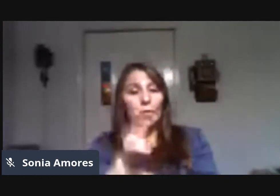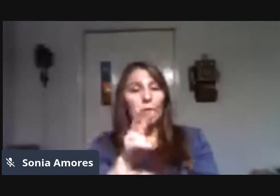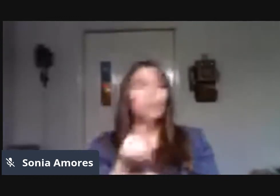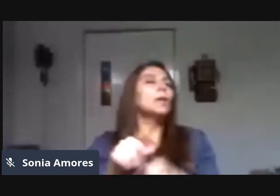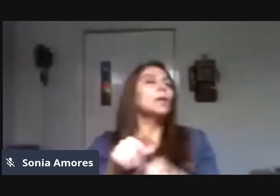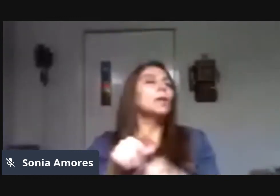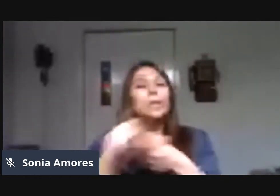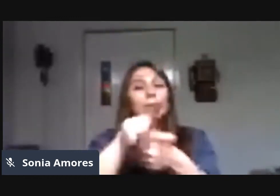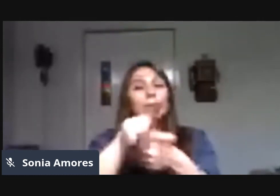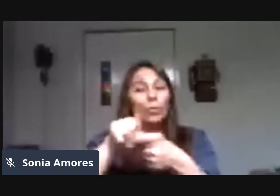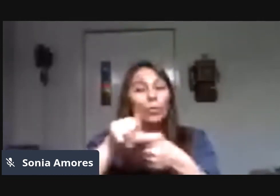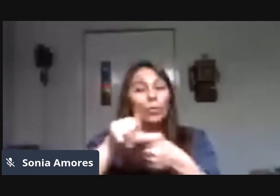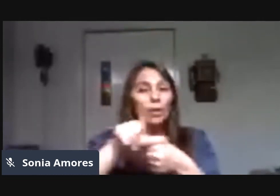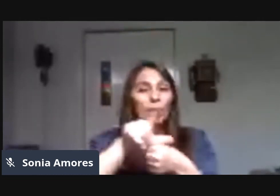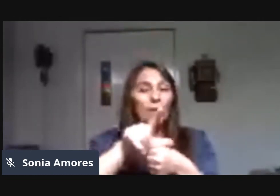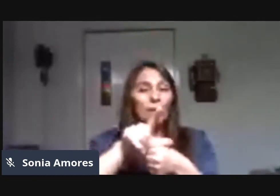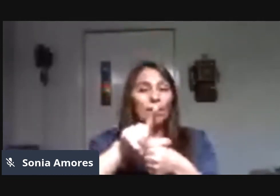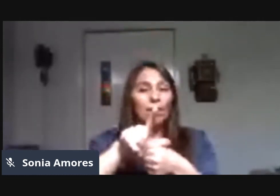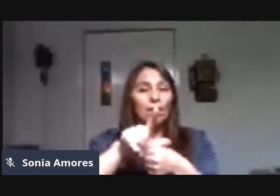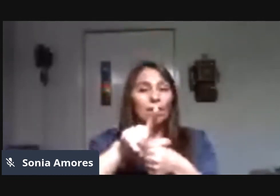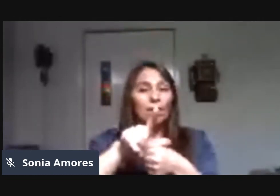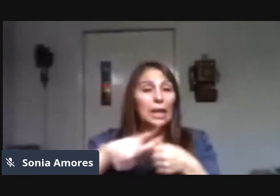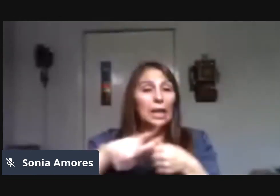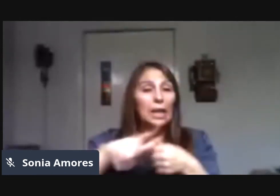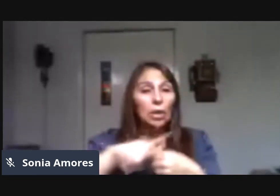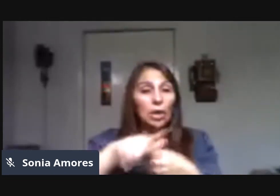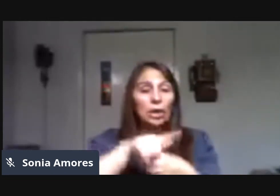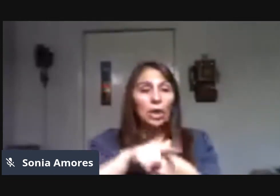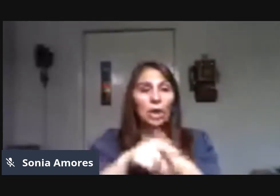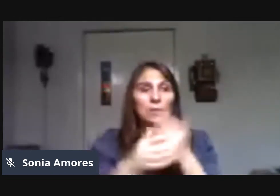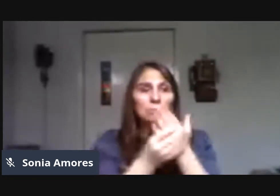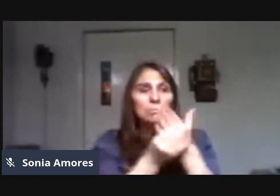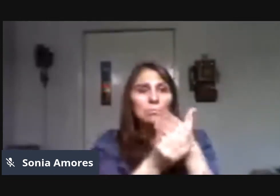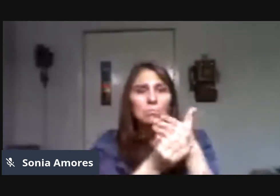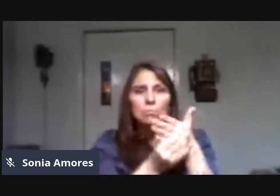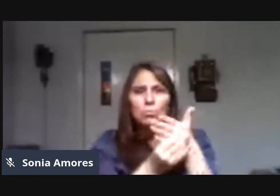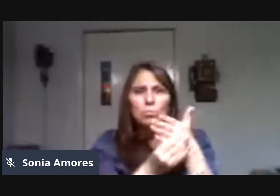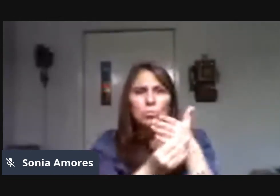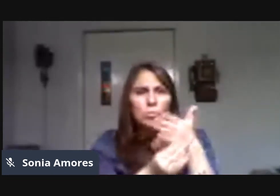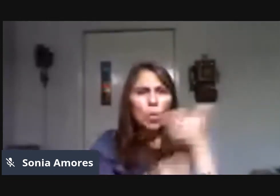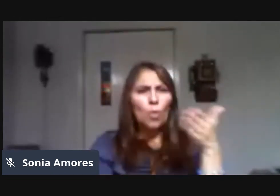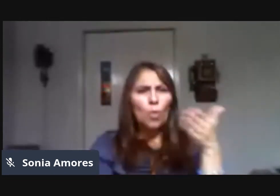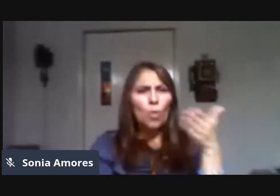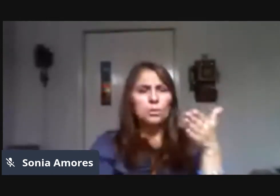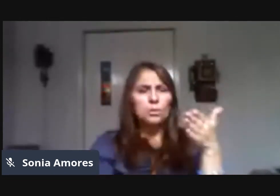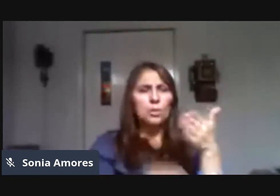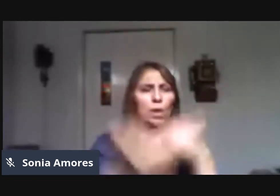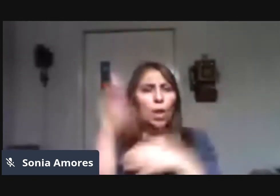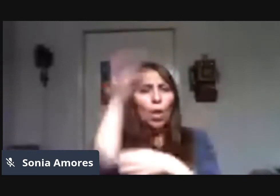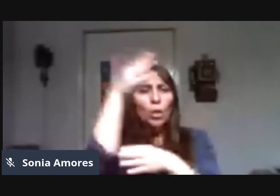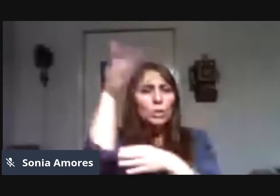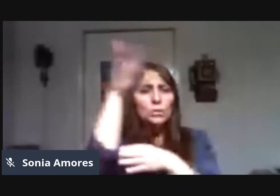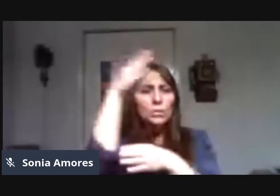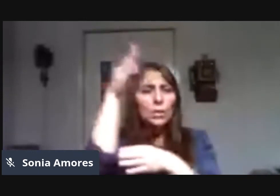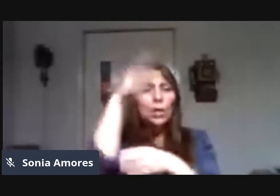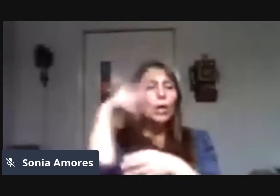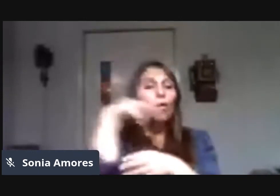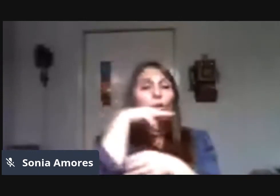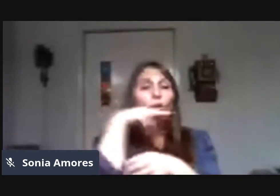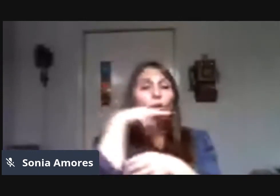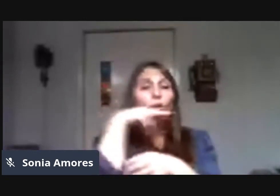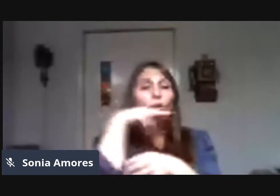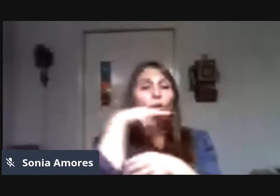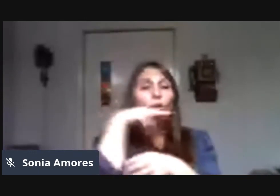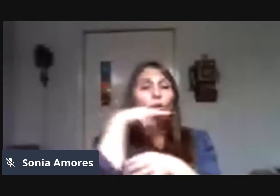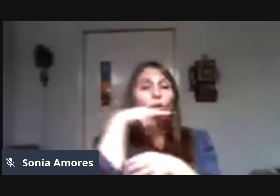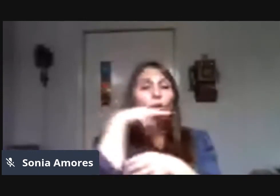localidades donde cada vez se concentra la pobreza, los trapos rojos como señal precisamente de un llamado de